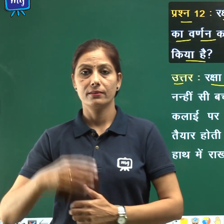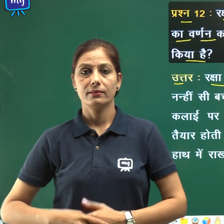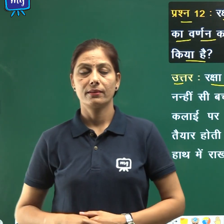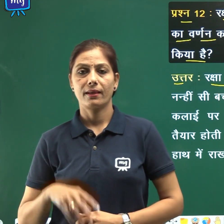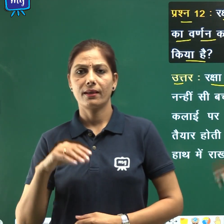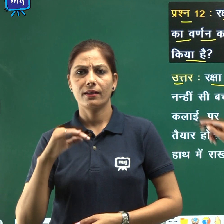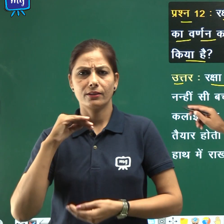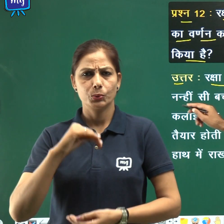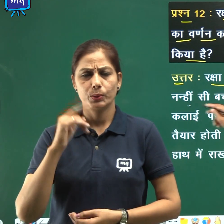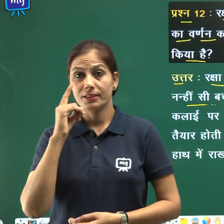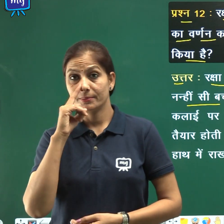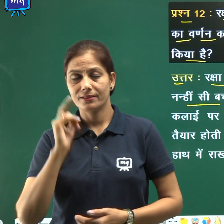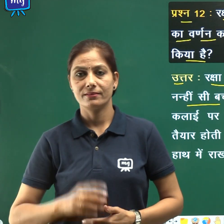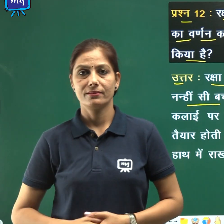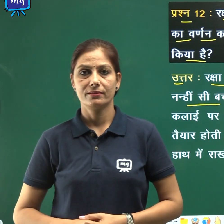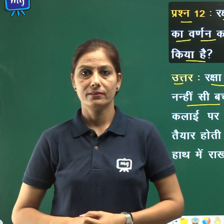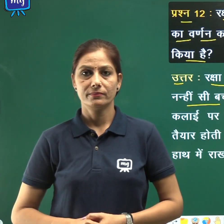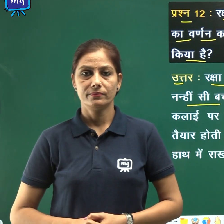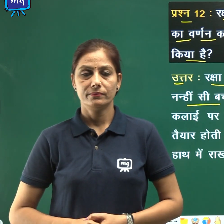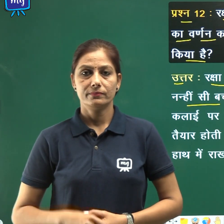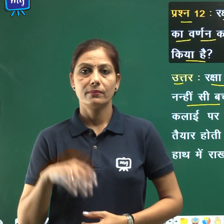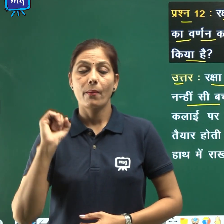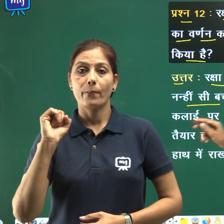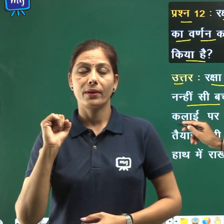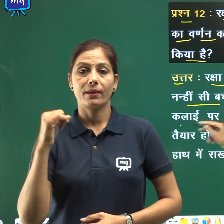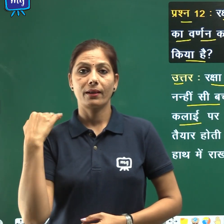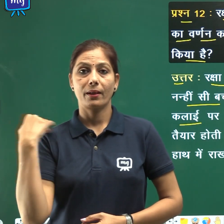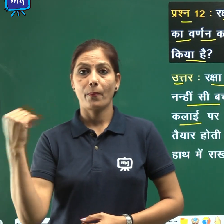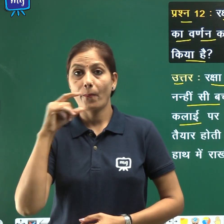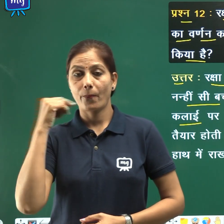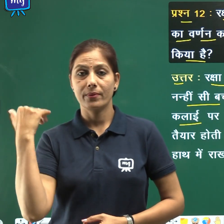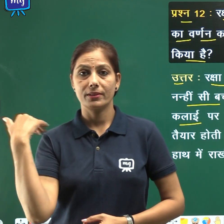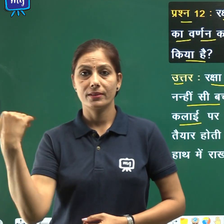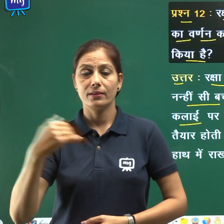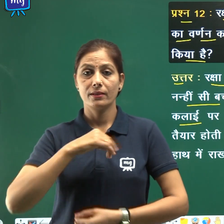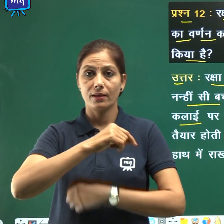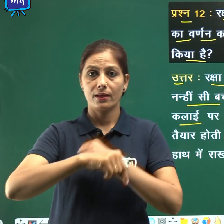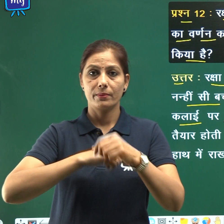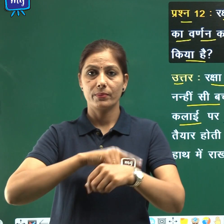एक नन्ही सी बच्ची अपने भाई की कलाई पर